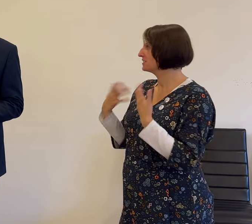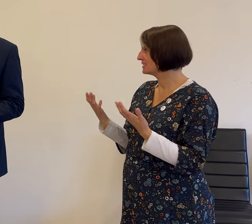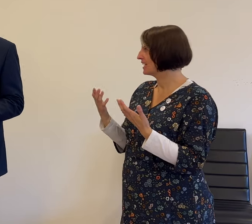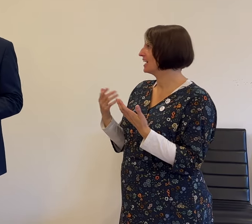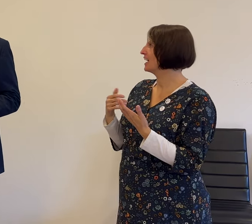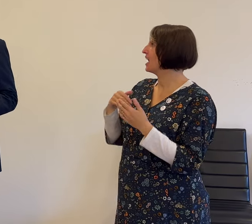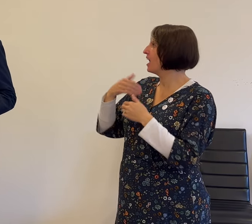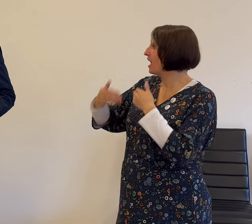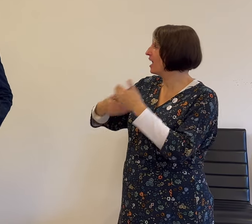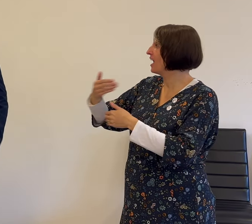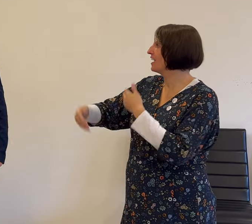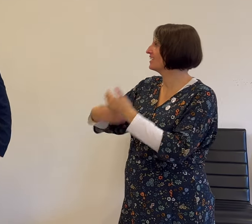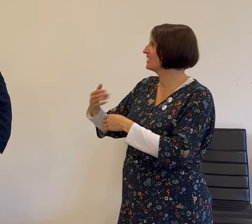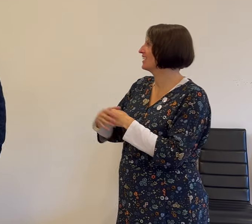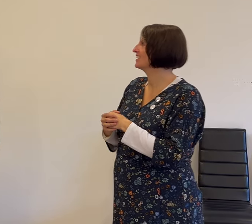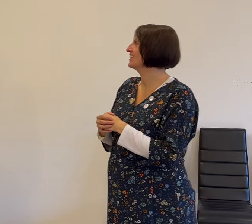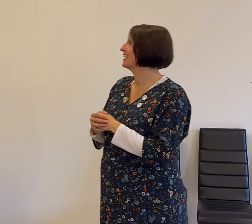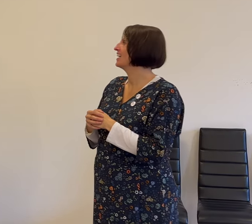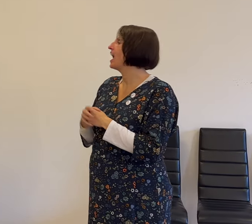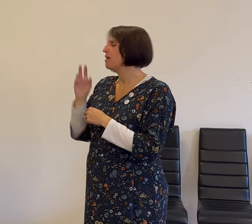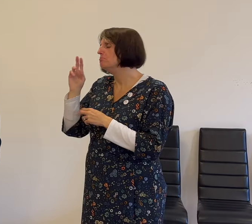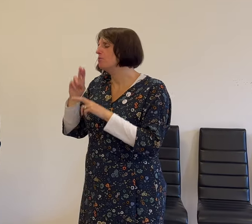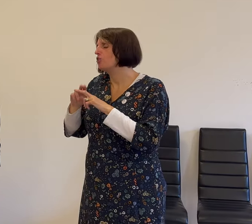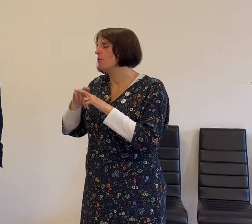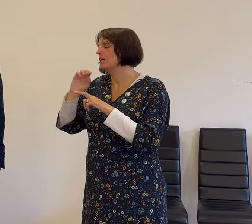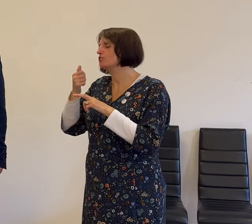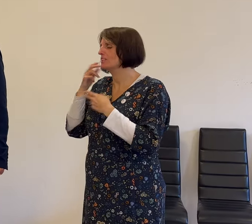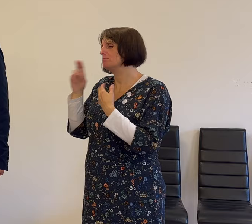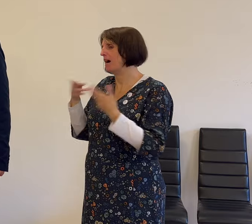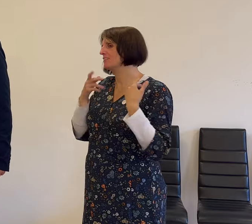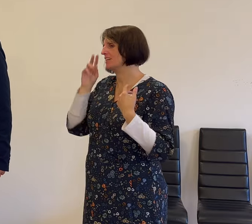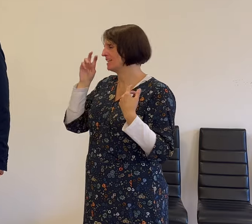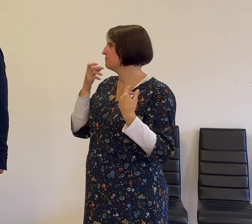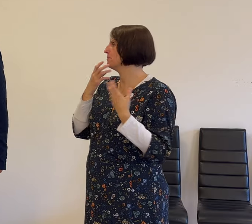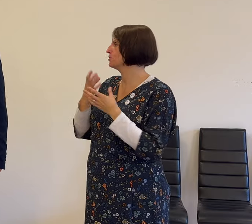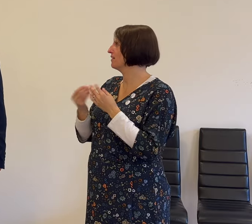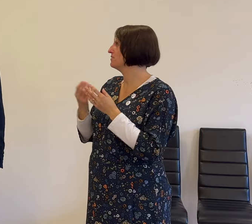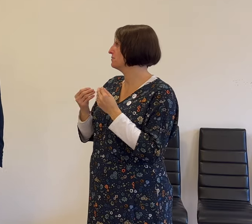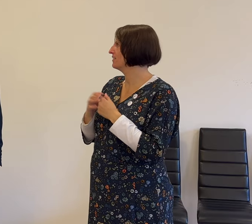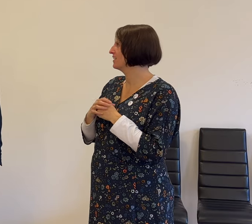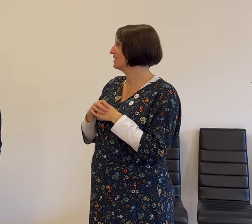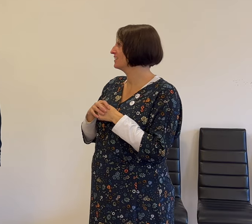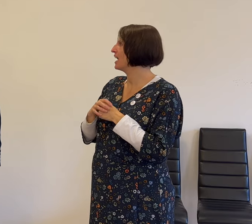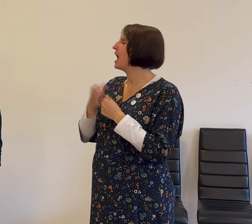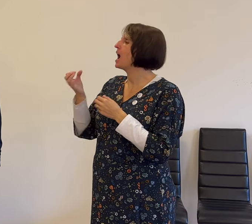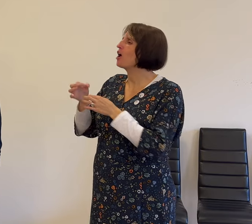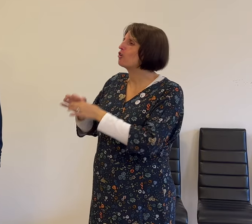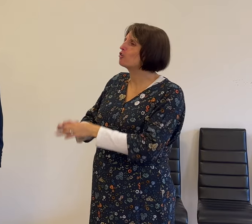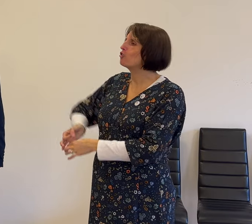přeskočíme prozatím ten 6. verš, k tomu se ještě vrátíme, to bude taková perlička. A podíváme se na to kopí.